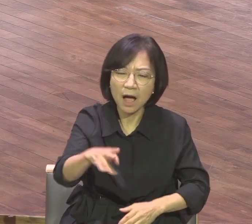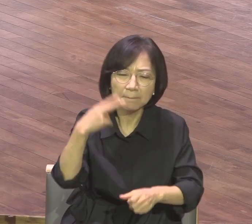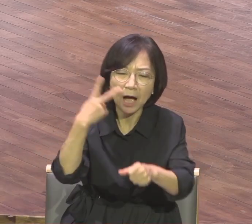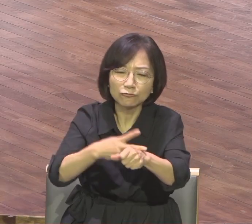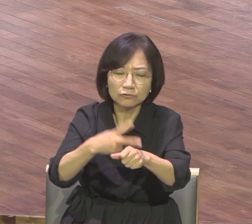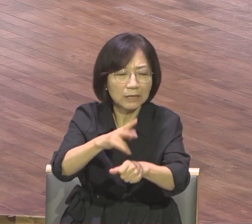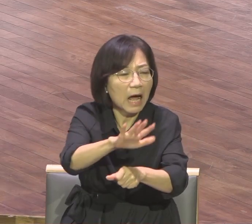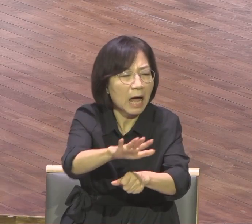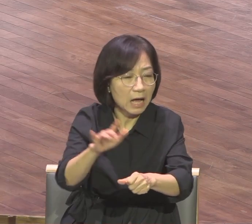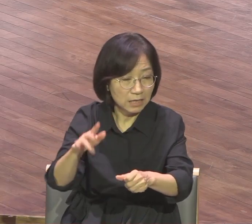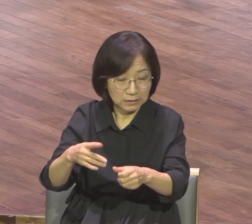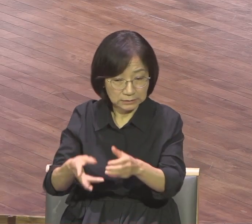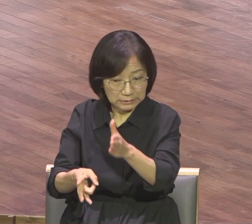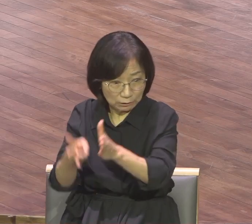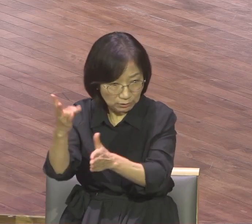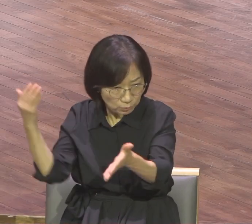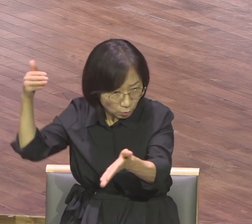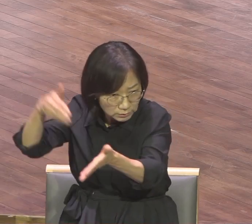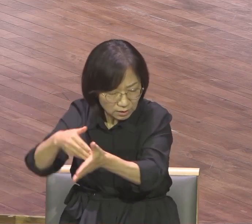분명히 체포될 것이다